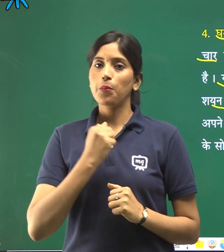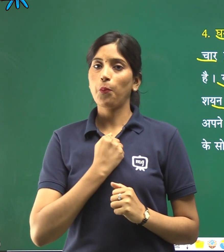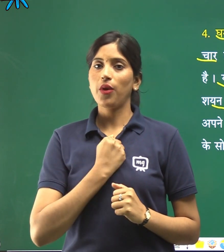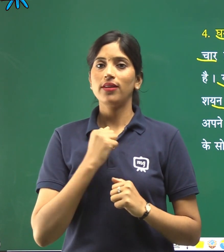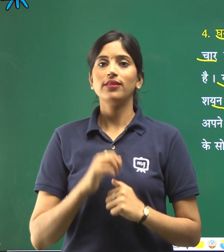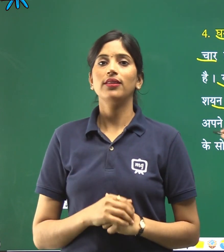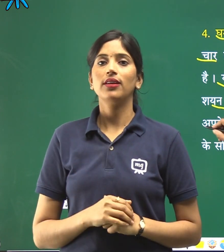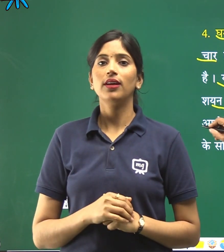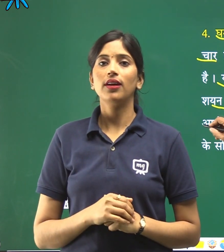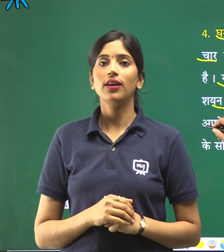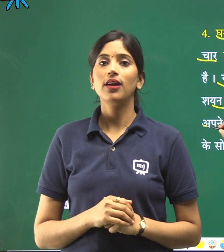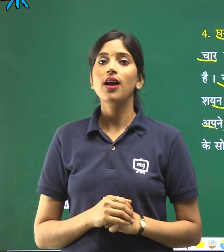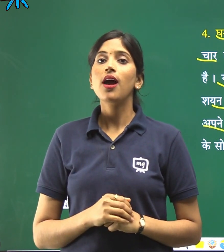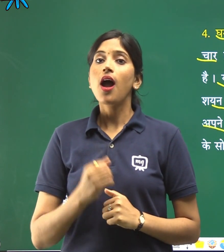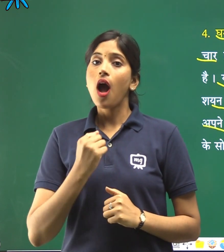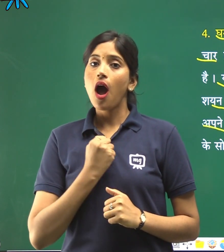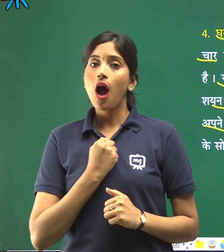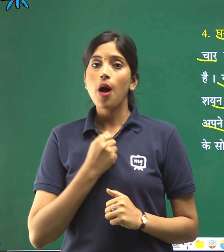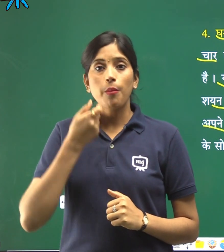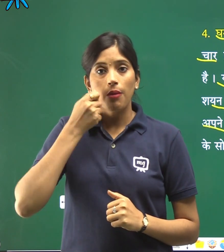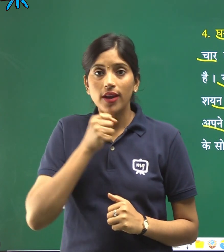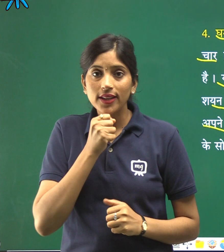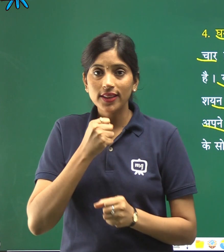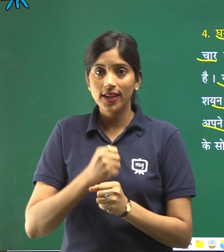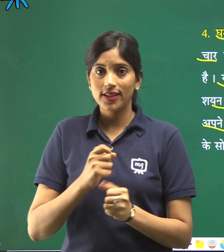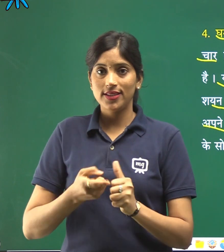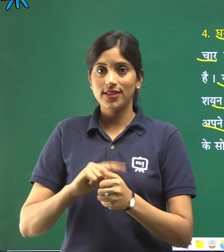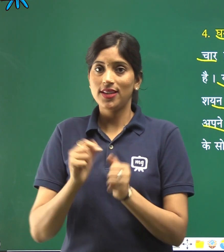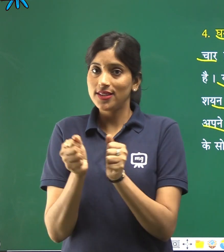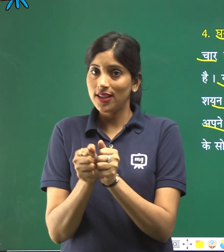मैं अपने दादाजी के साथ